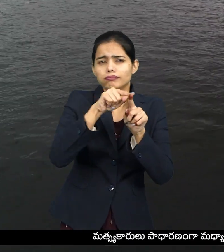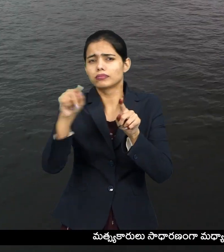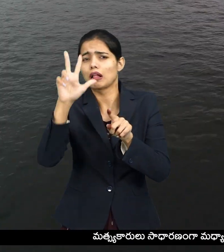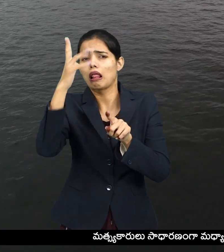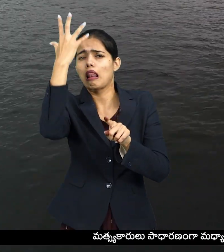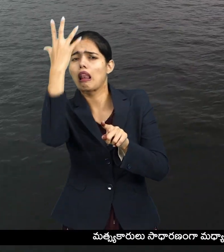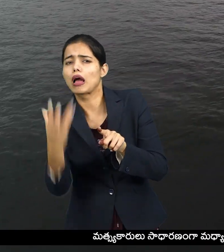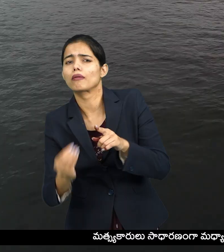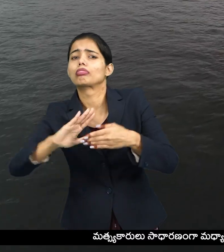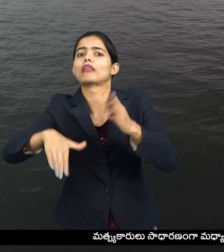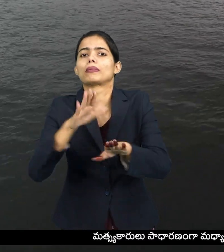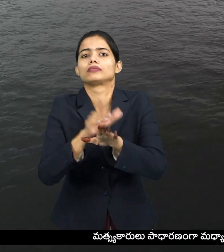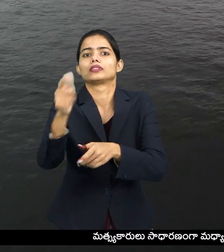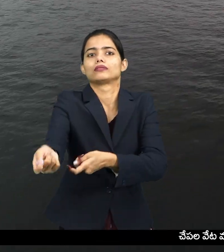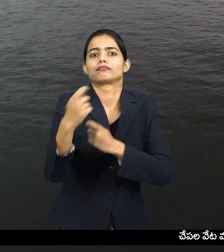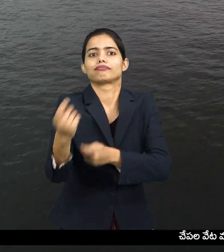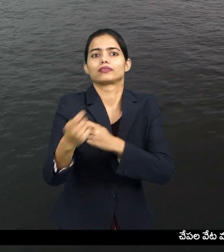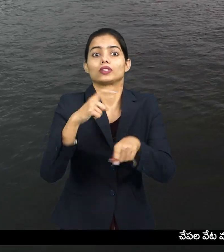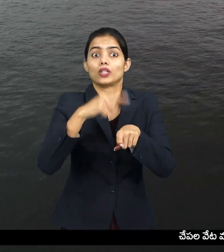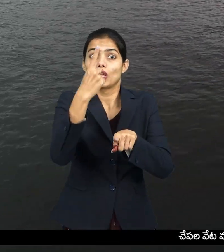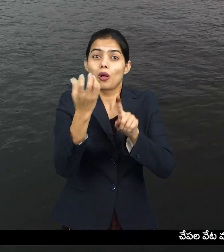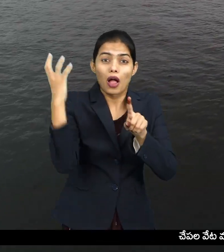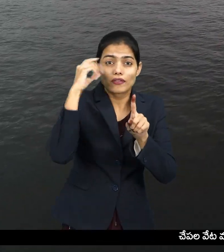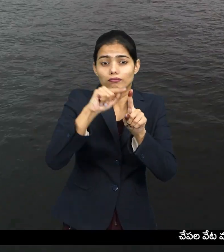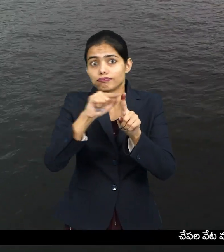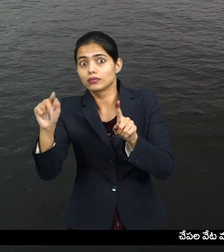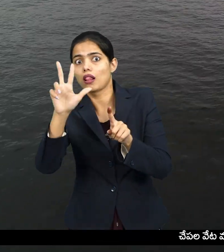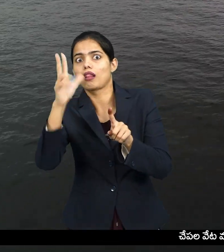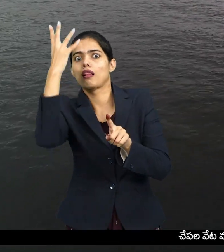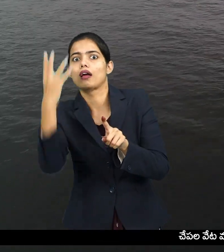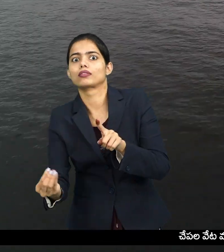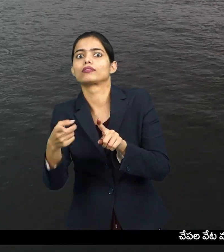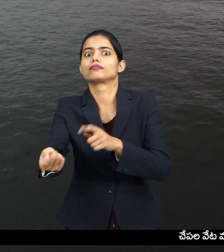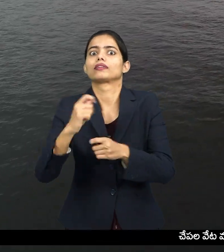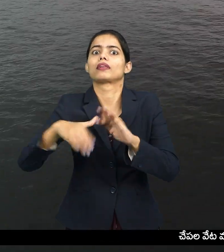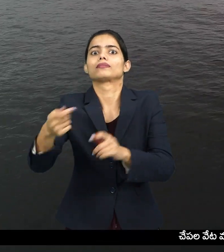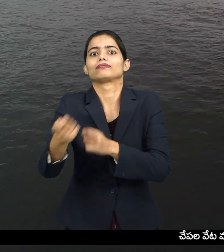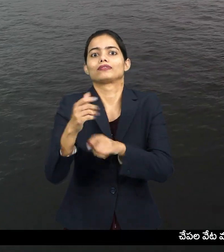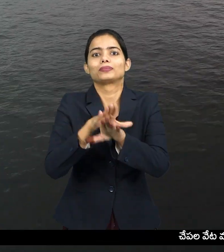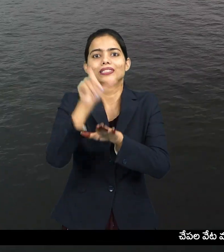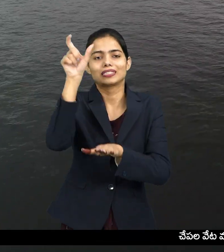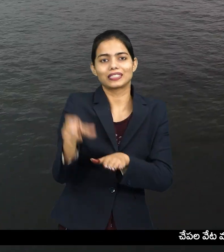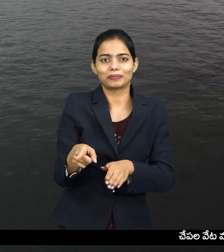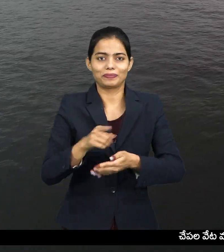నుంచి రాత్రి 8 గంటల మధ్య చేపల వేట ముగించి తిరిగి వస్తారు.